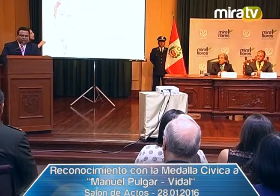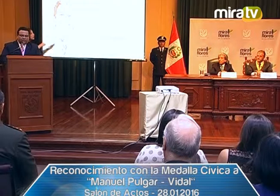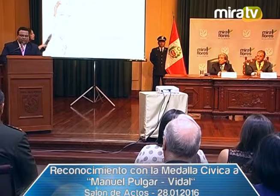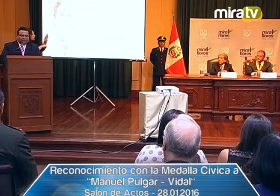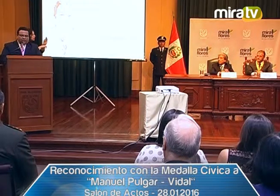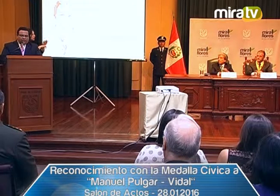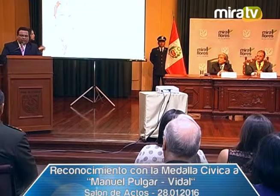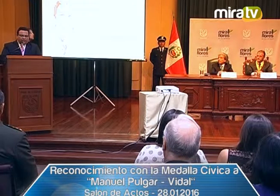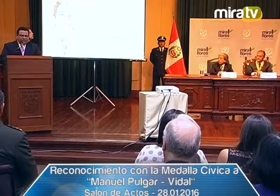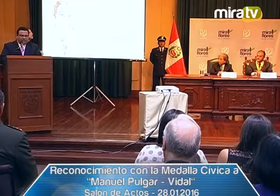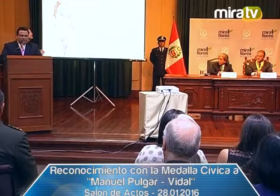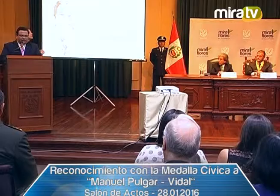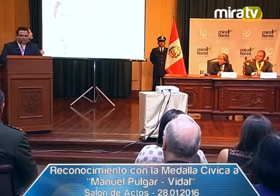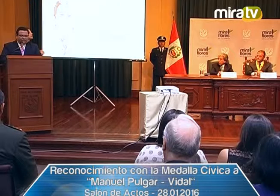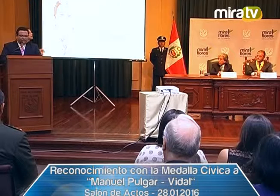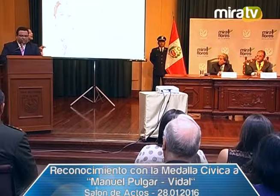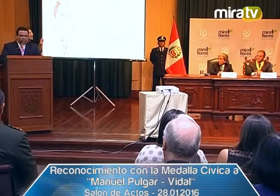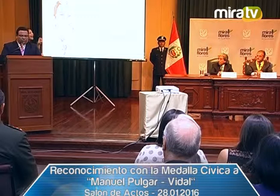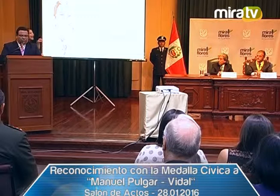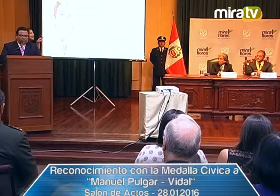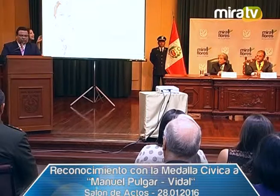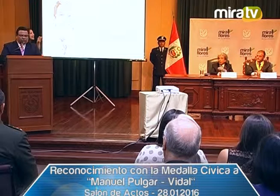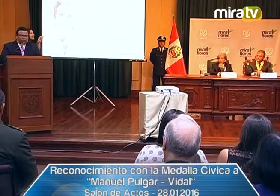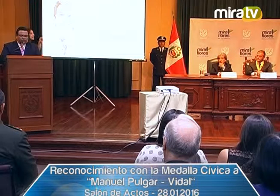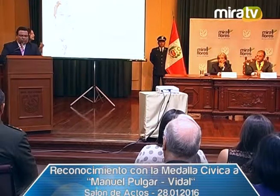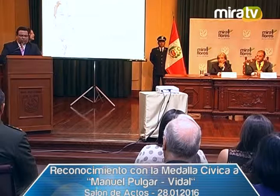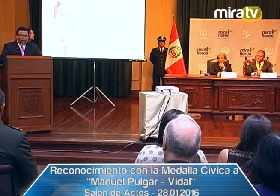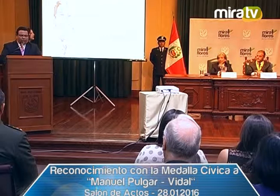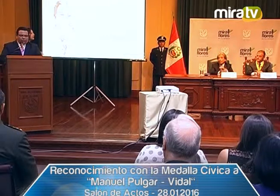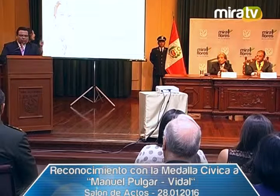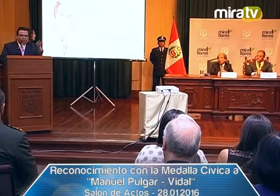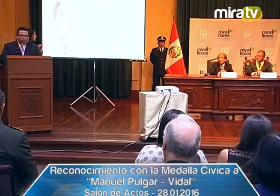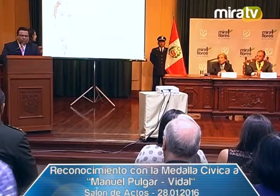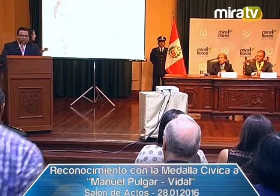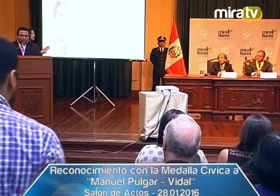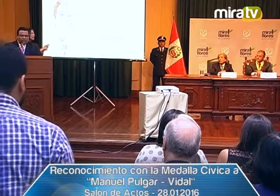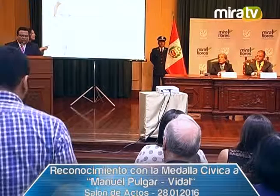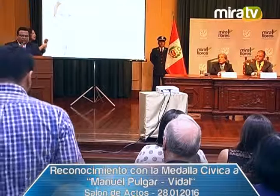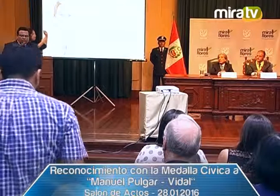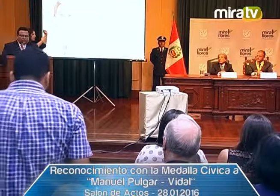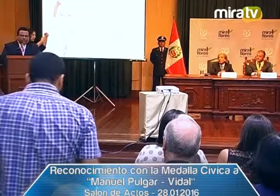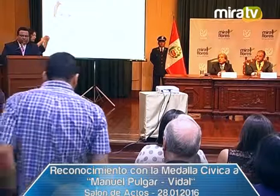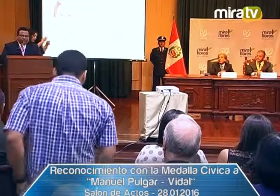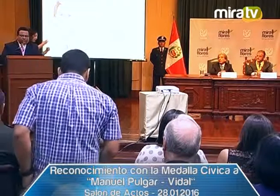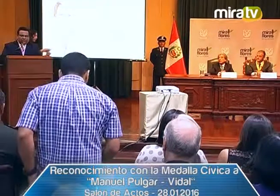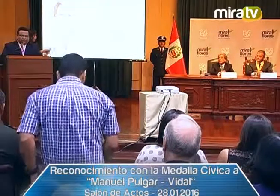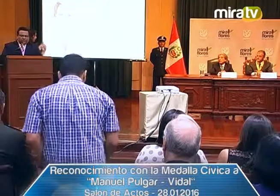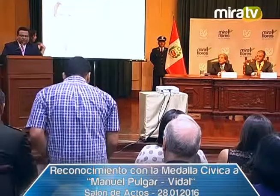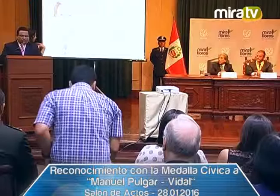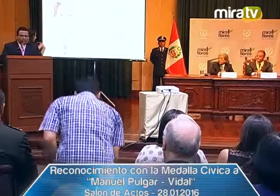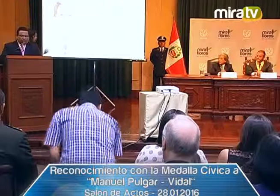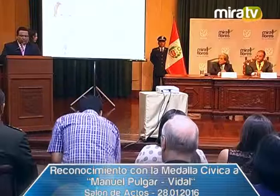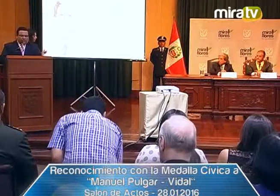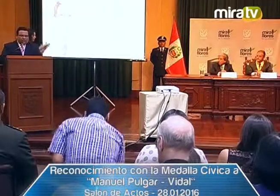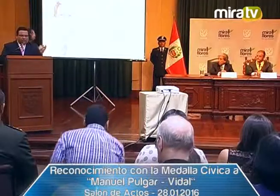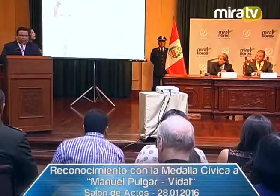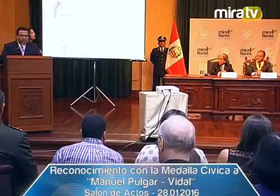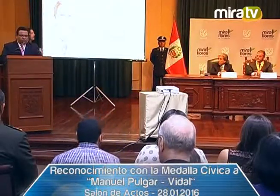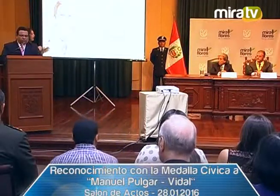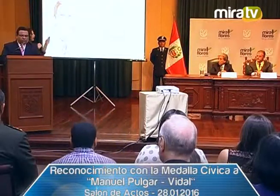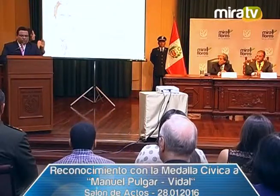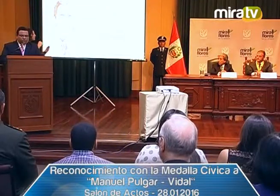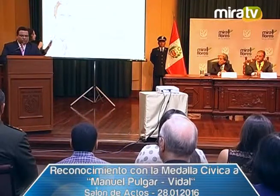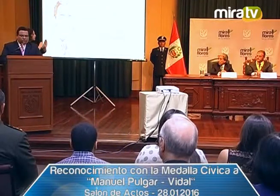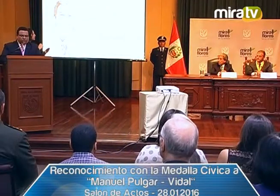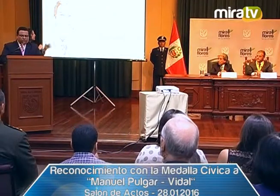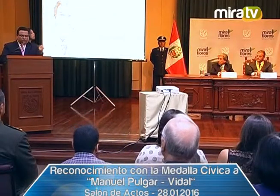de Santiago de Chile, además de haber sido miembro y director ejecutivo de la Sociedad Peruana de Derecho Ambiental y miembro